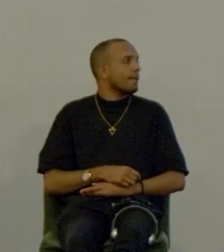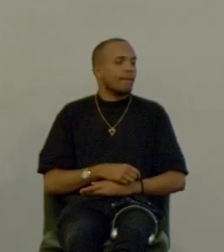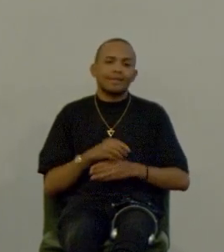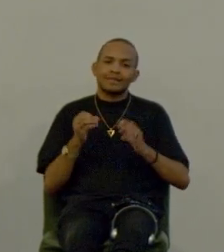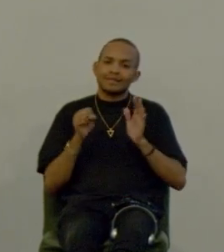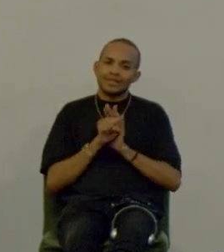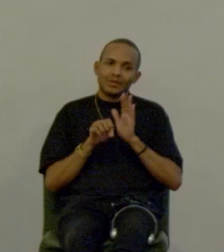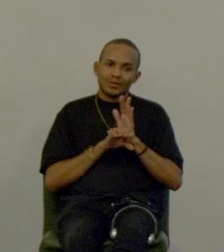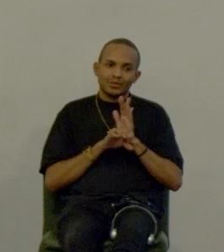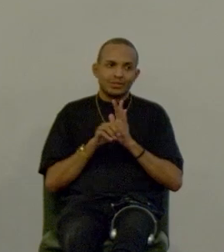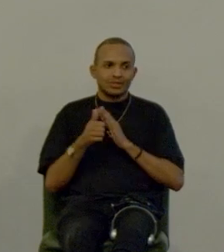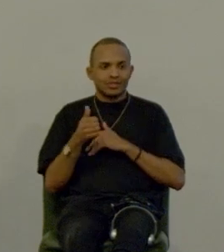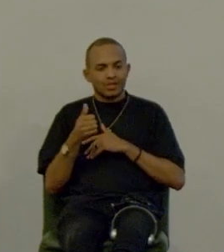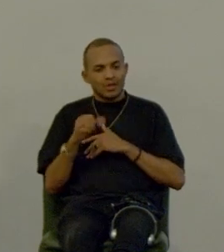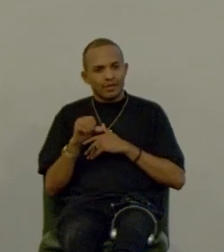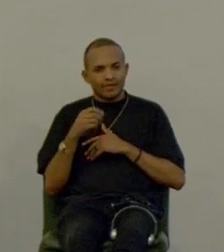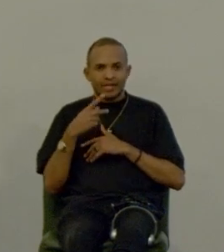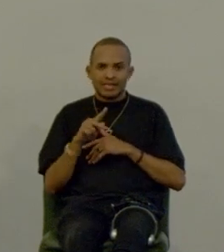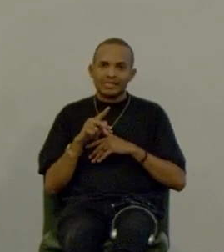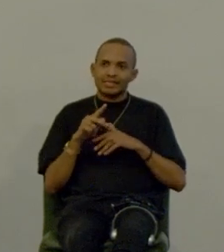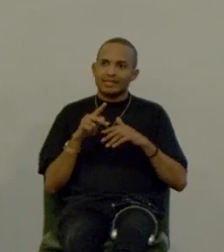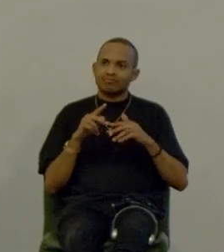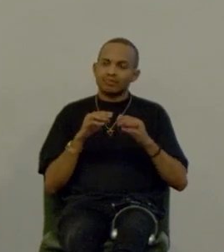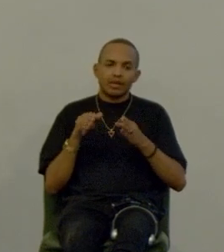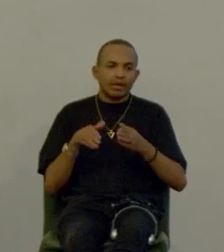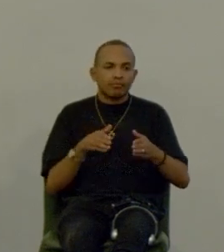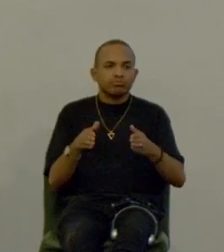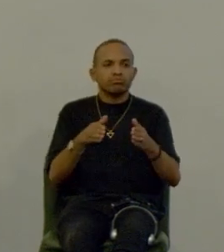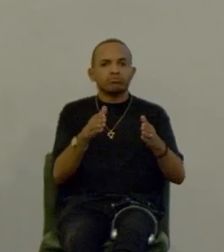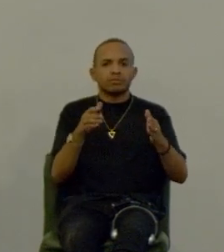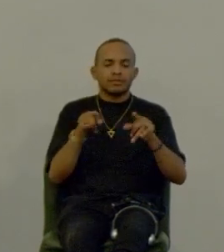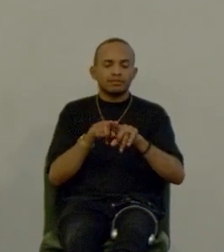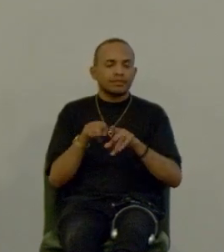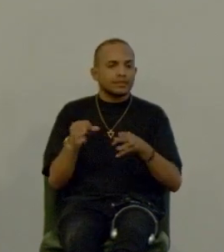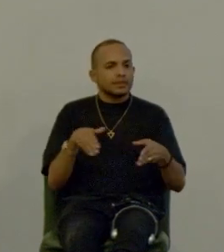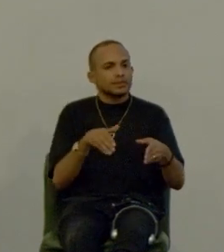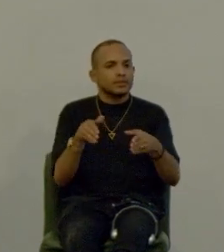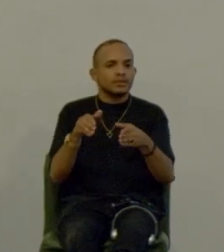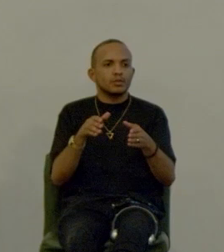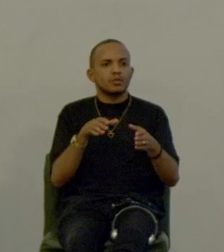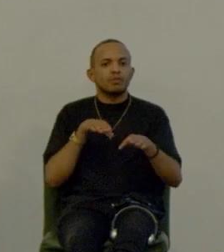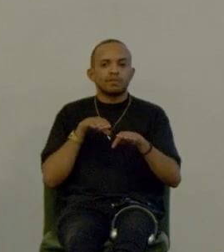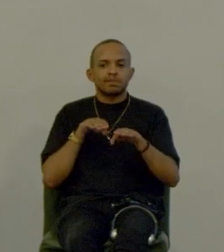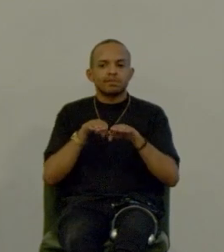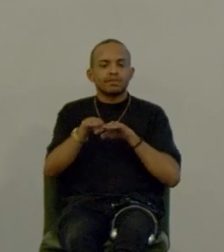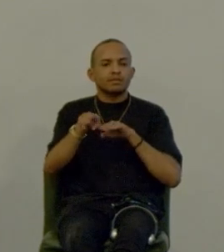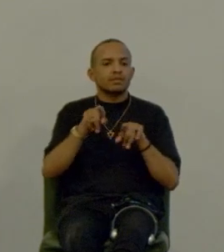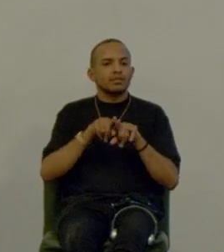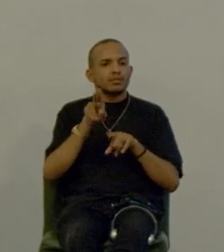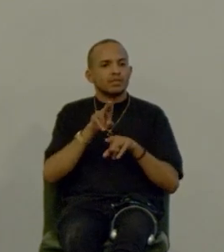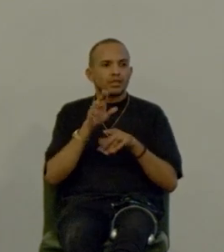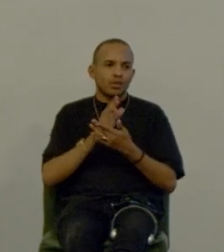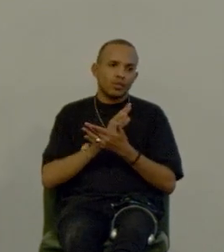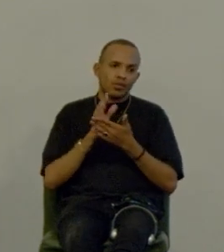século XIX, do uso dessa rede de caminhos e estradas. Eu creio que essa rede de caminhos e estradas, talvez seja usada